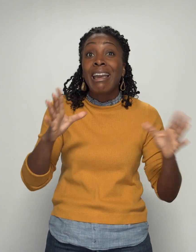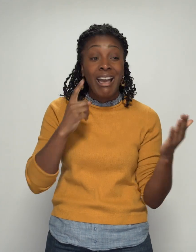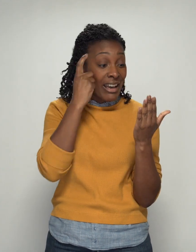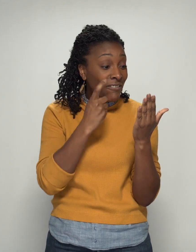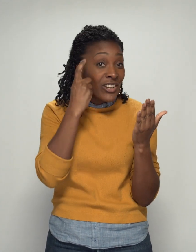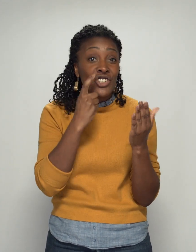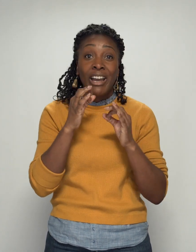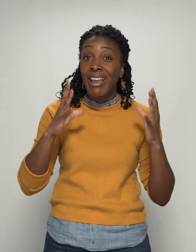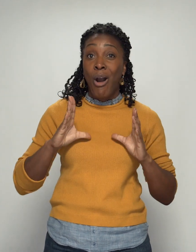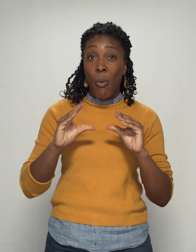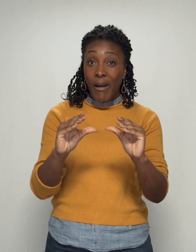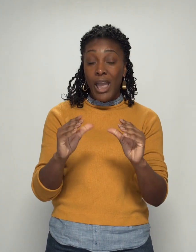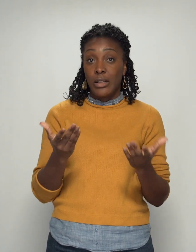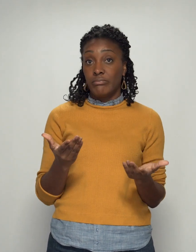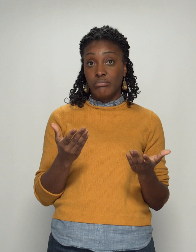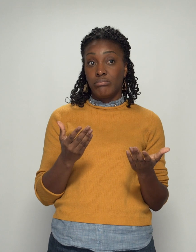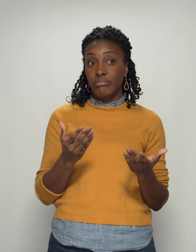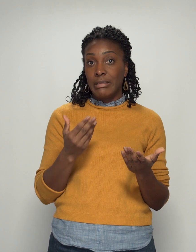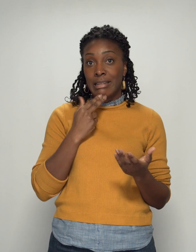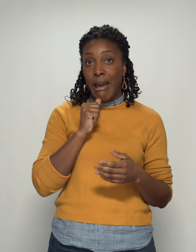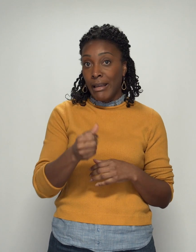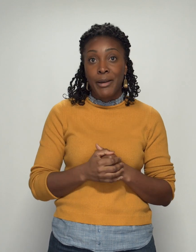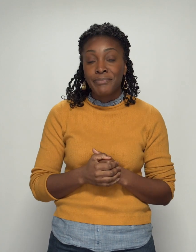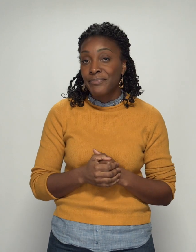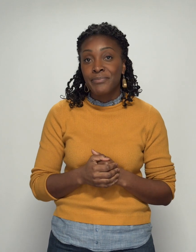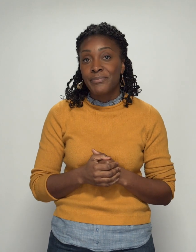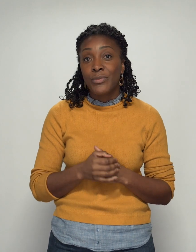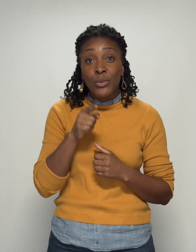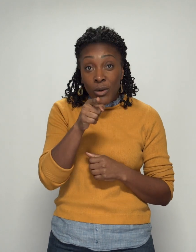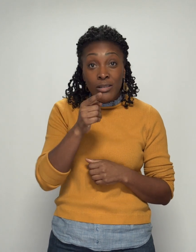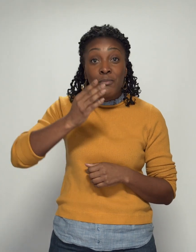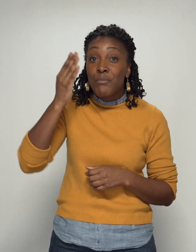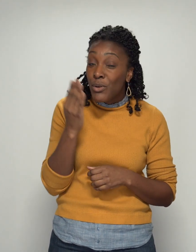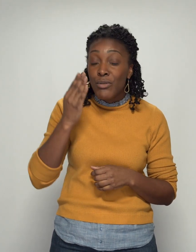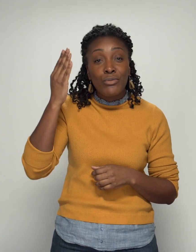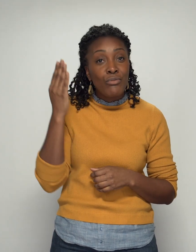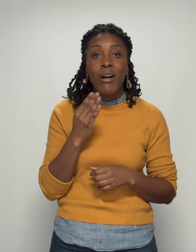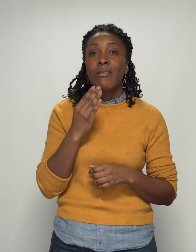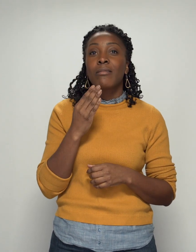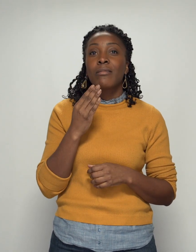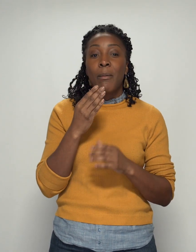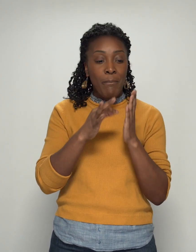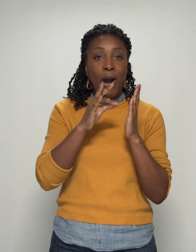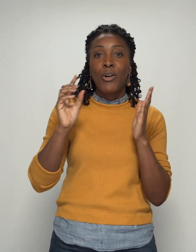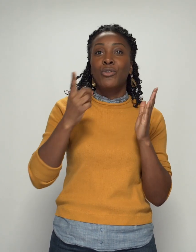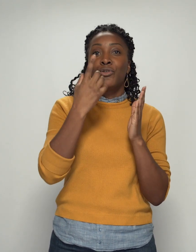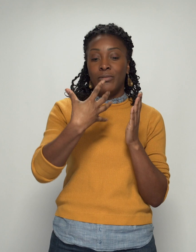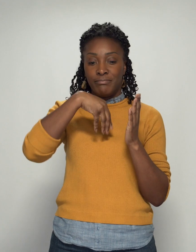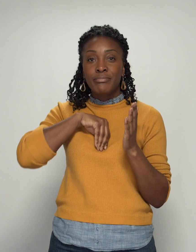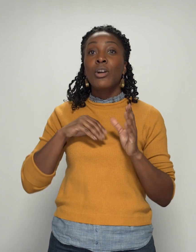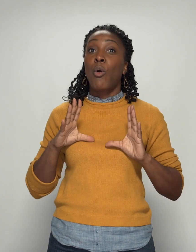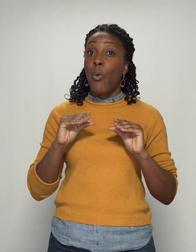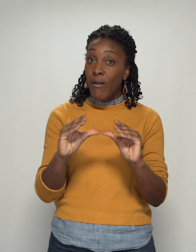temps de la méditer et de la mettre en pratique, eh bien, elle sera inefficace dans votre vie. Vous avez besoin que la parole soit mise